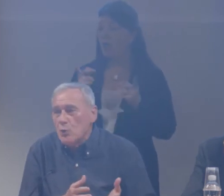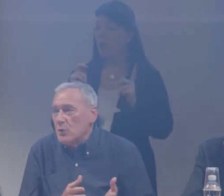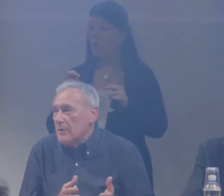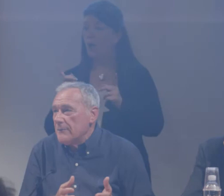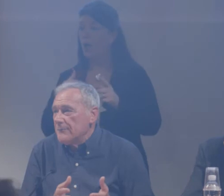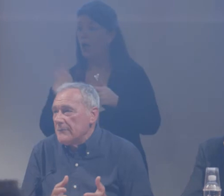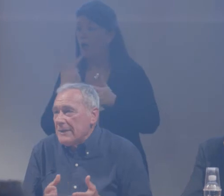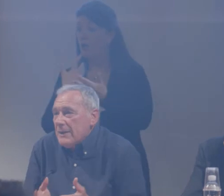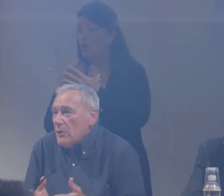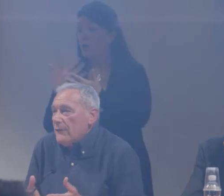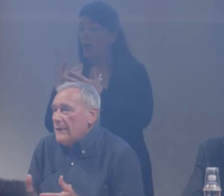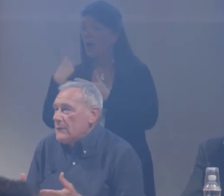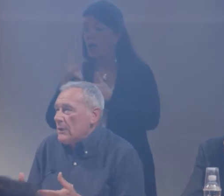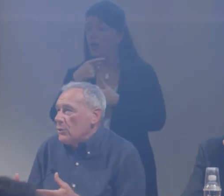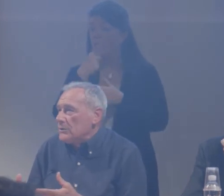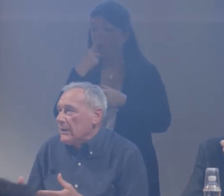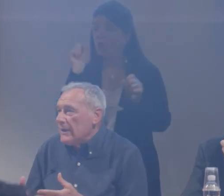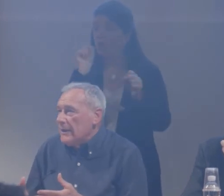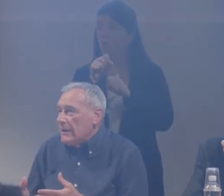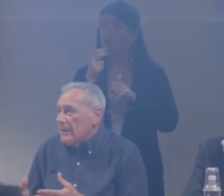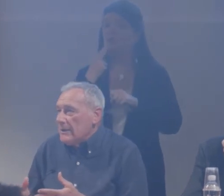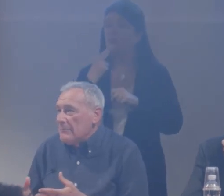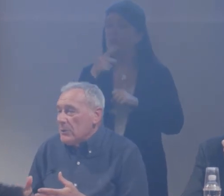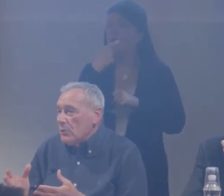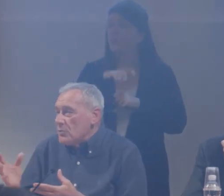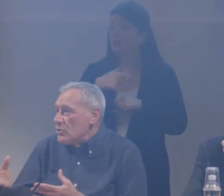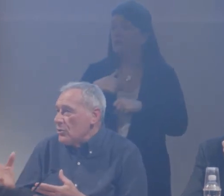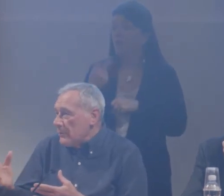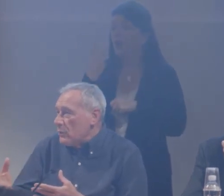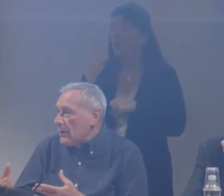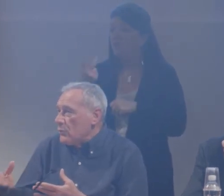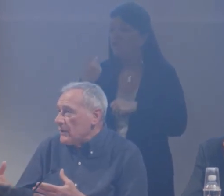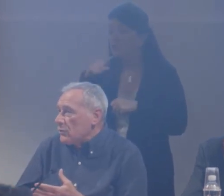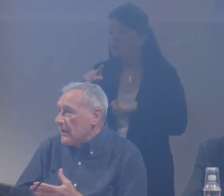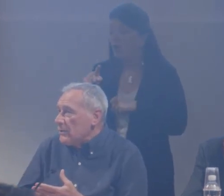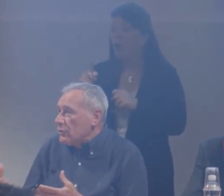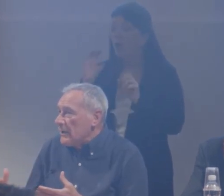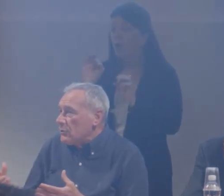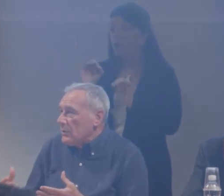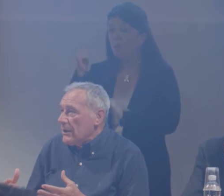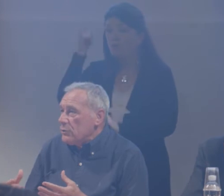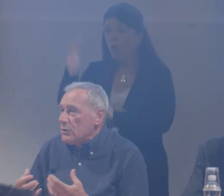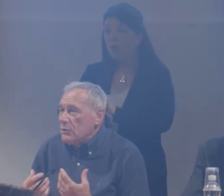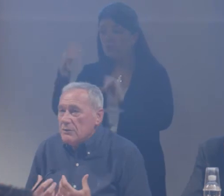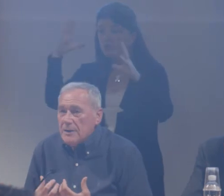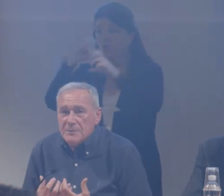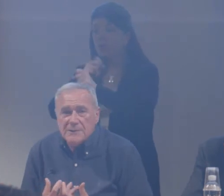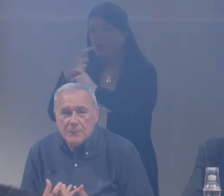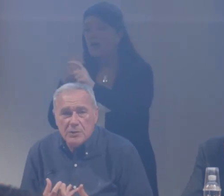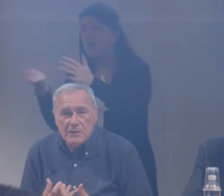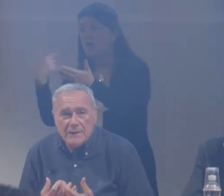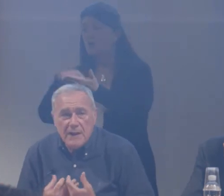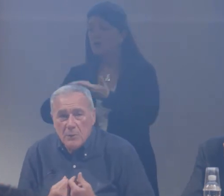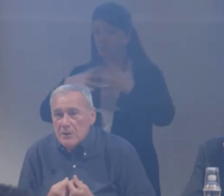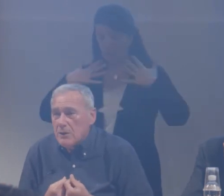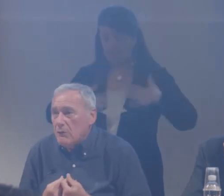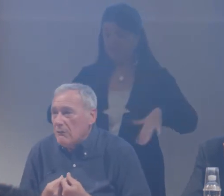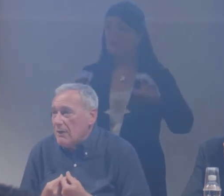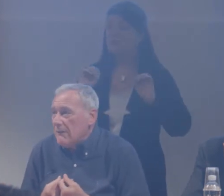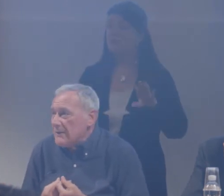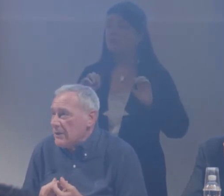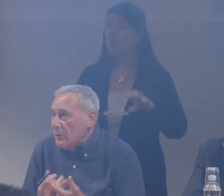di lui, perché io l'ho visto una notte per un omicidio per cui era accusato, che è tornato quella notte con gli abiti sporchi di sangue,